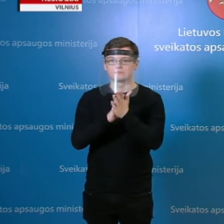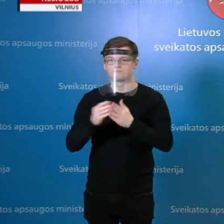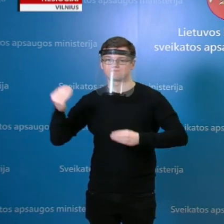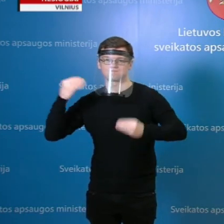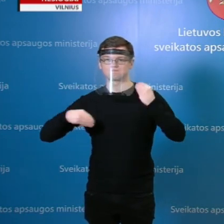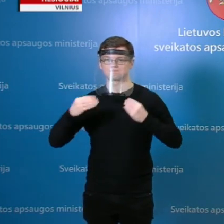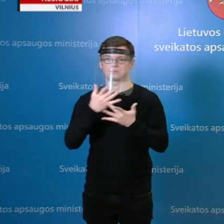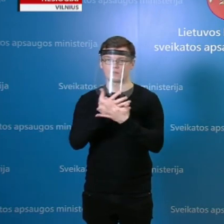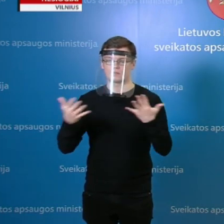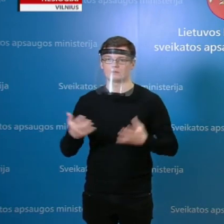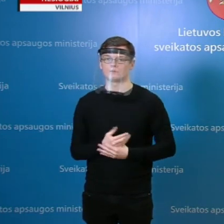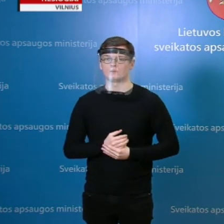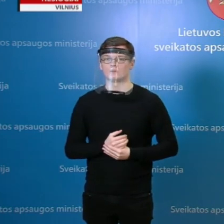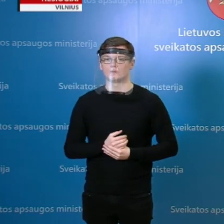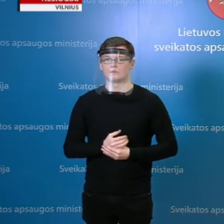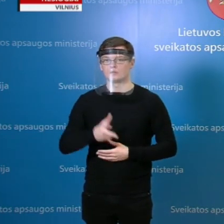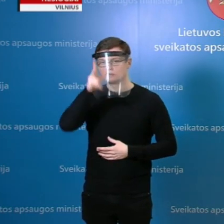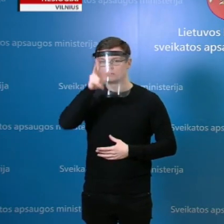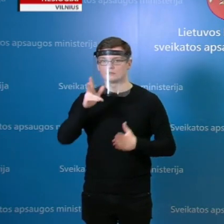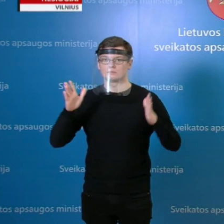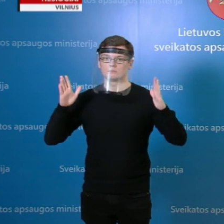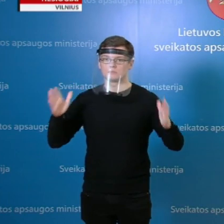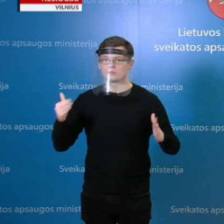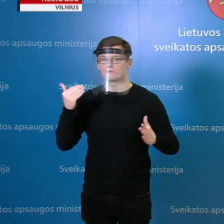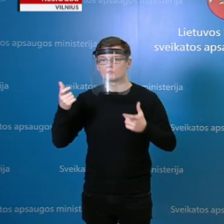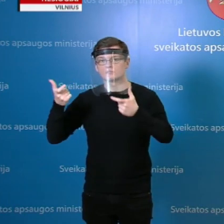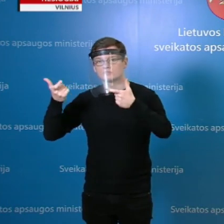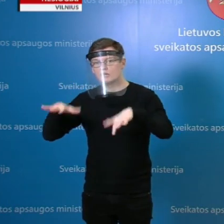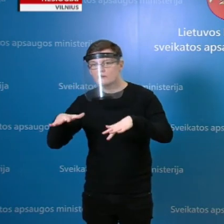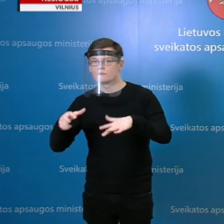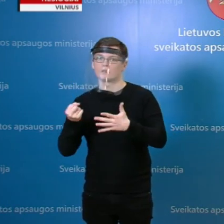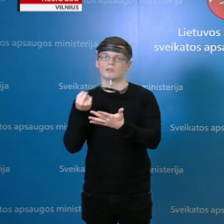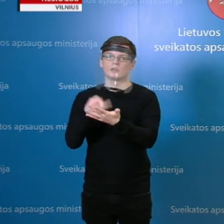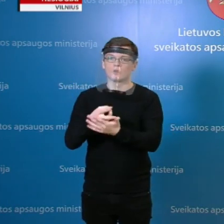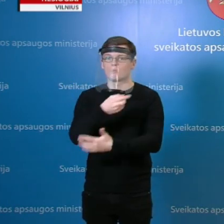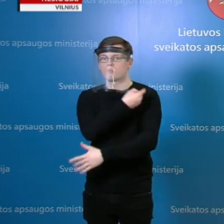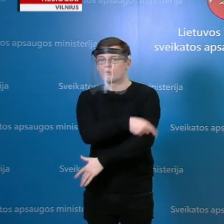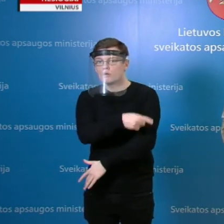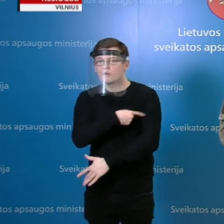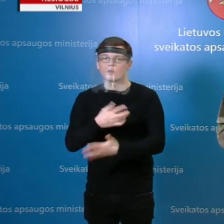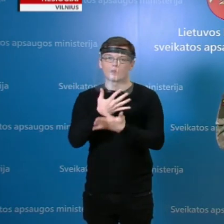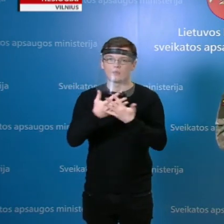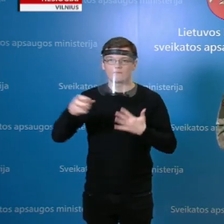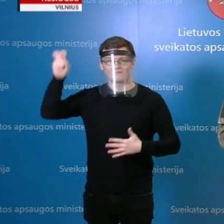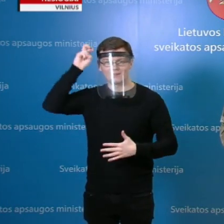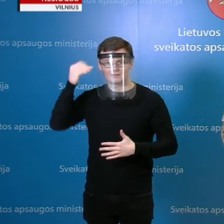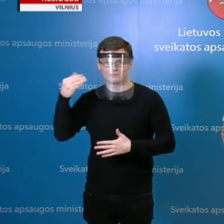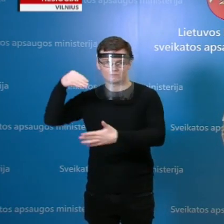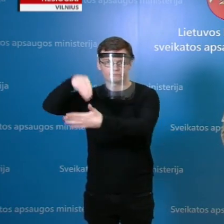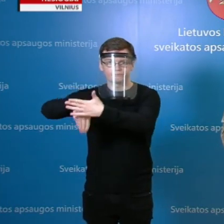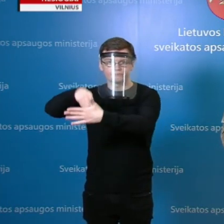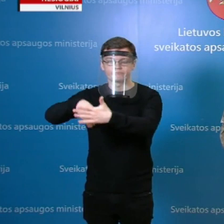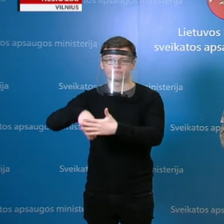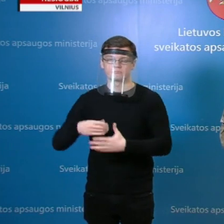būtų išskaidytas per asmens sveikatos priežiūros įstaigas, valdybės ir valstybės rezervą. Tuo pačiu priminame,